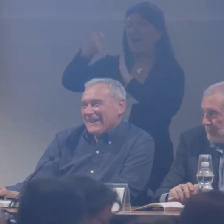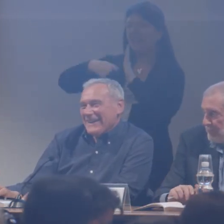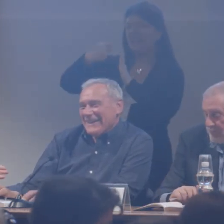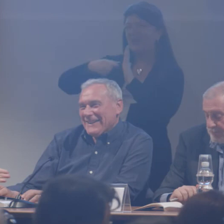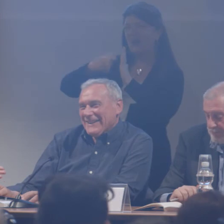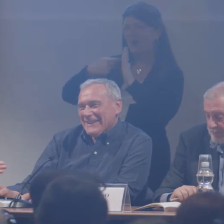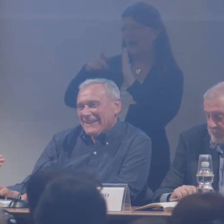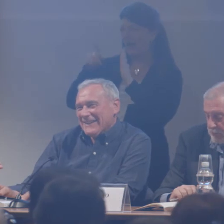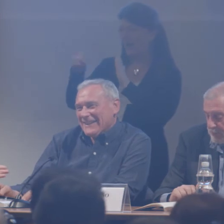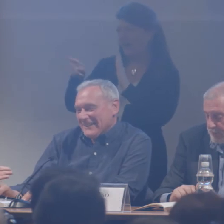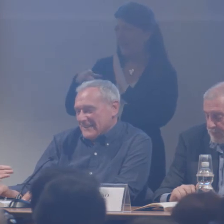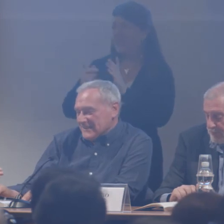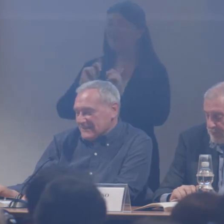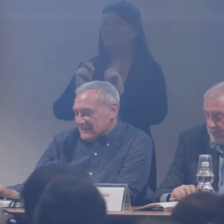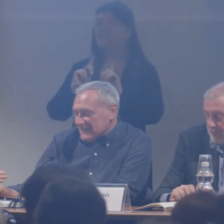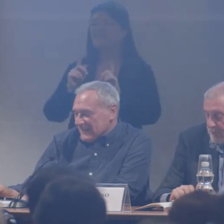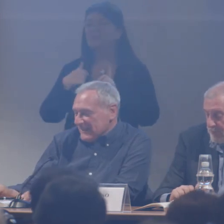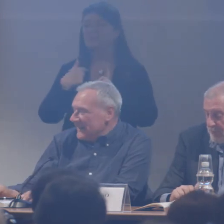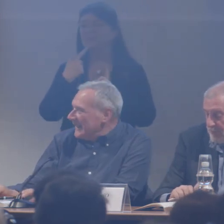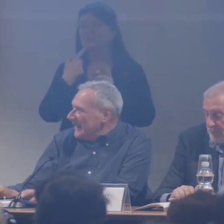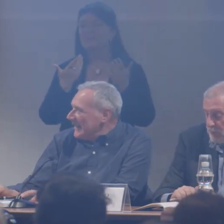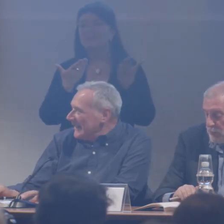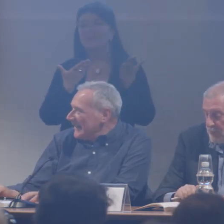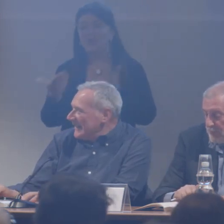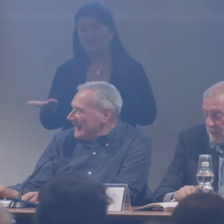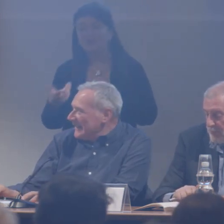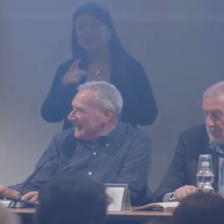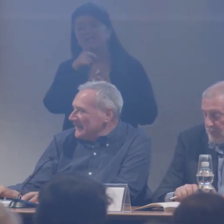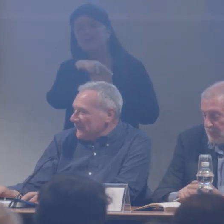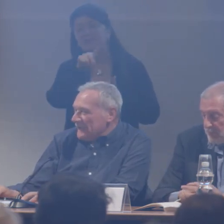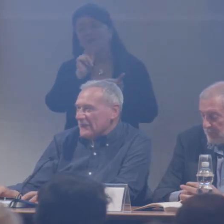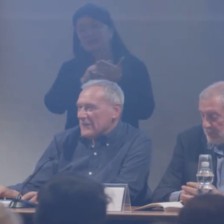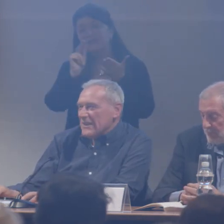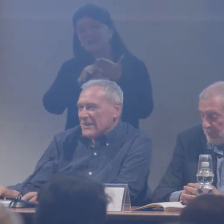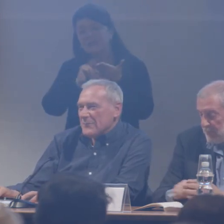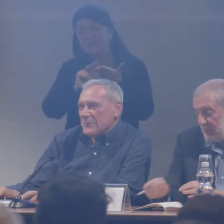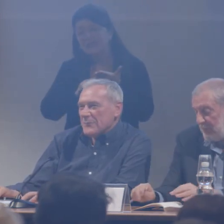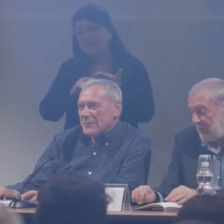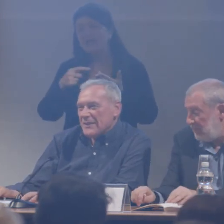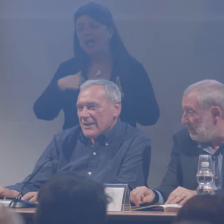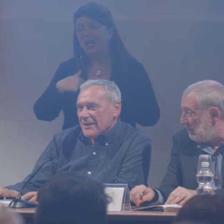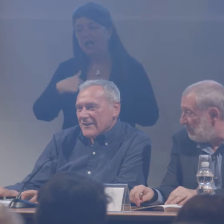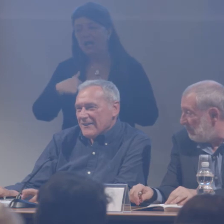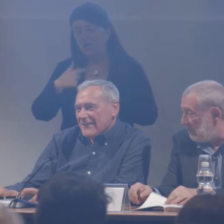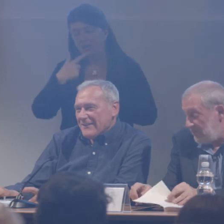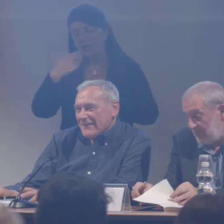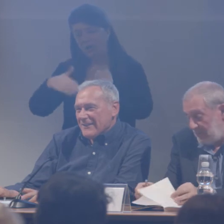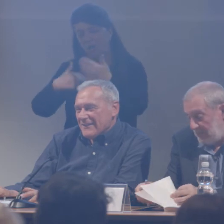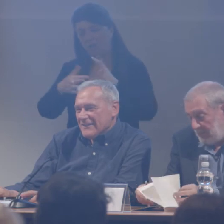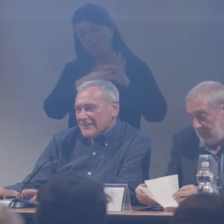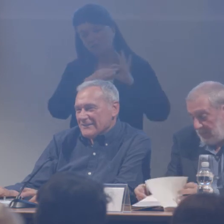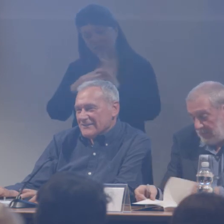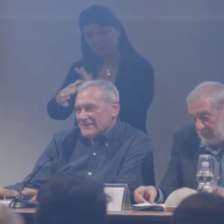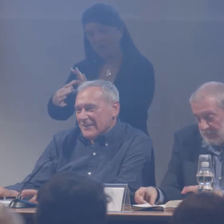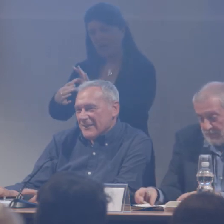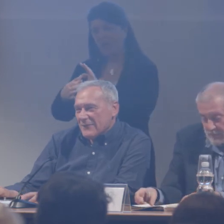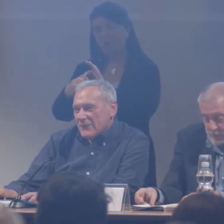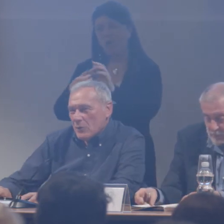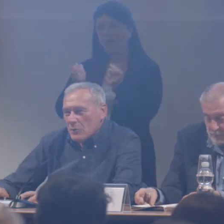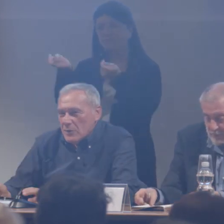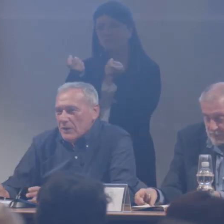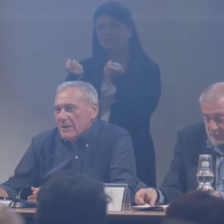io invito, io ho detto l'altra volta, se mi scrivete un libro io già... vado avanti con la sceneggiatura, se è di Sofettinelli siamo un gioco in